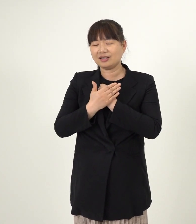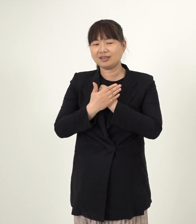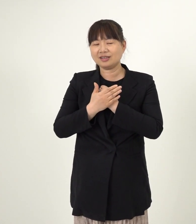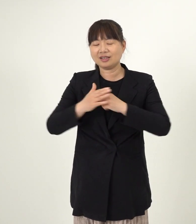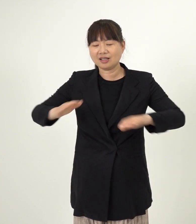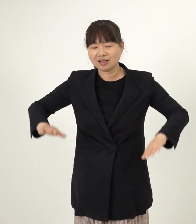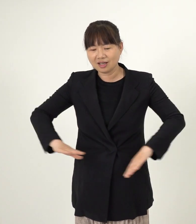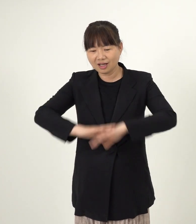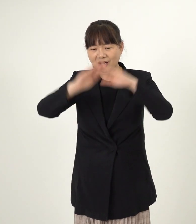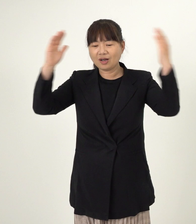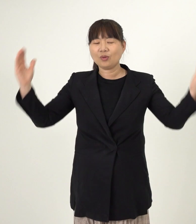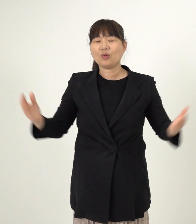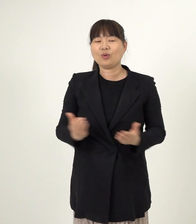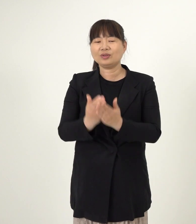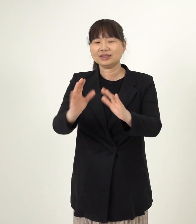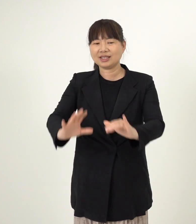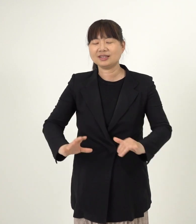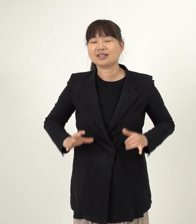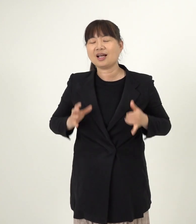온